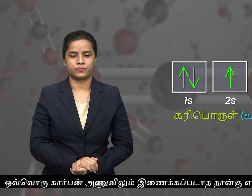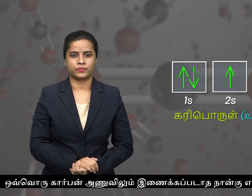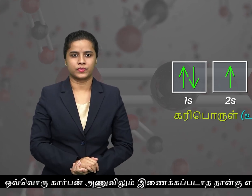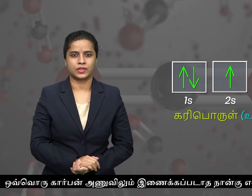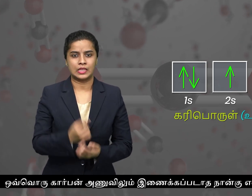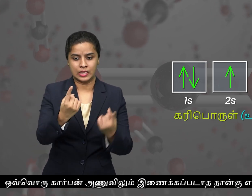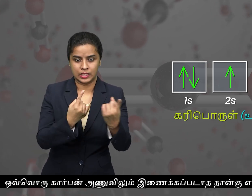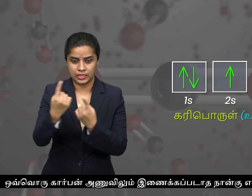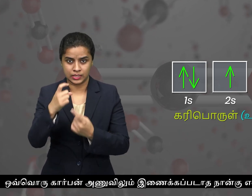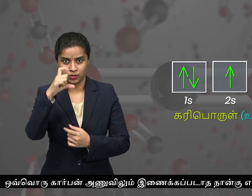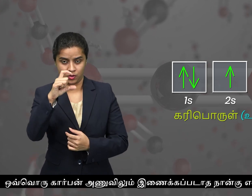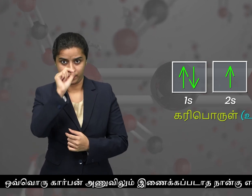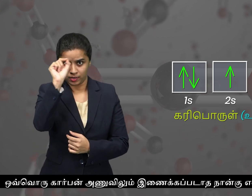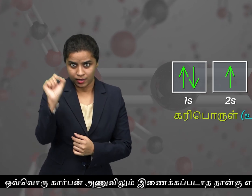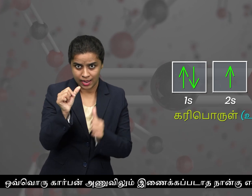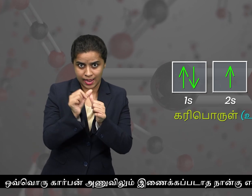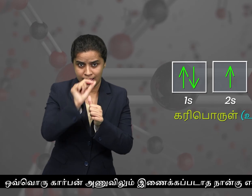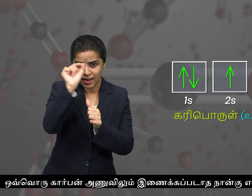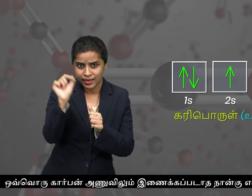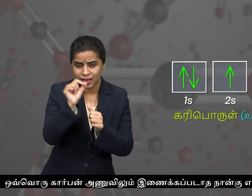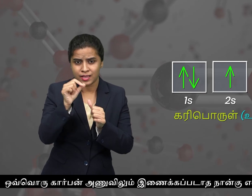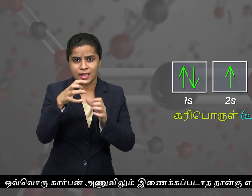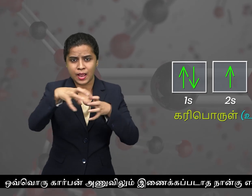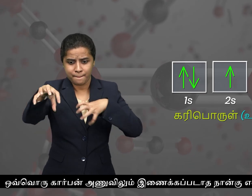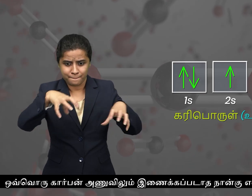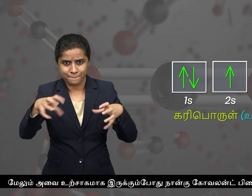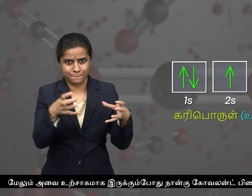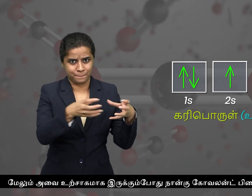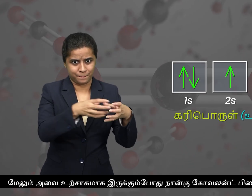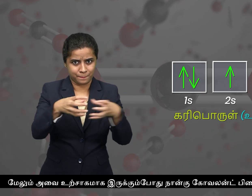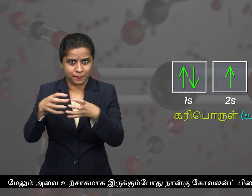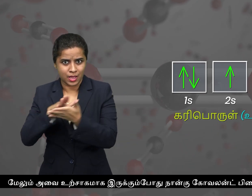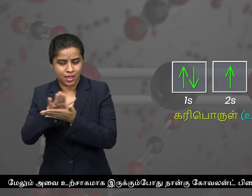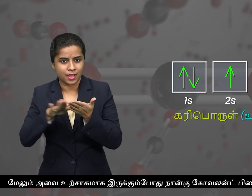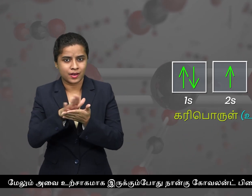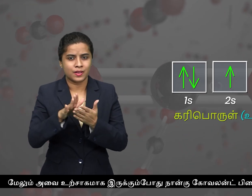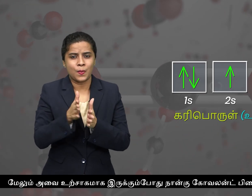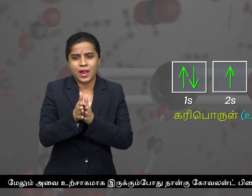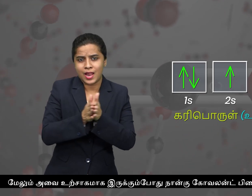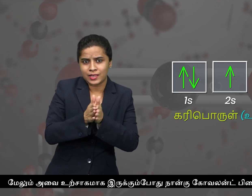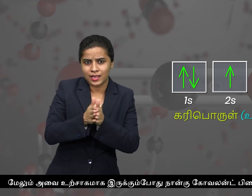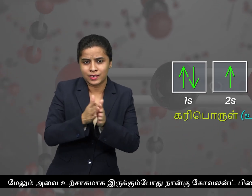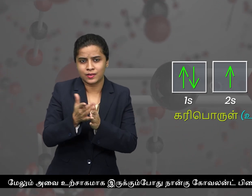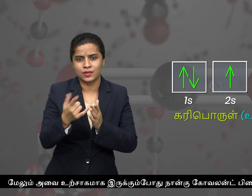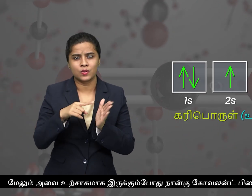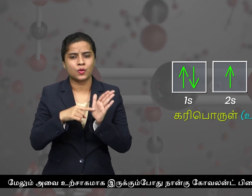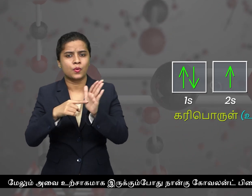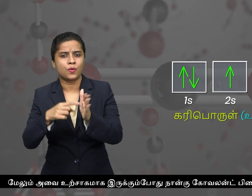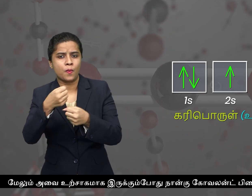ஒவ்வொரு கார்பன் அணுவிலும் இணைக்கப்படாத 4 எலக்ட்ரான்கள் உள்ளன, மேலும் அவை உற்சாகமாக இருக்கும்போது 4